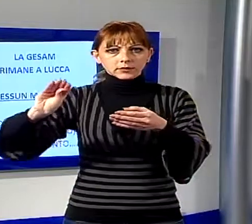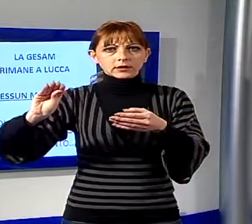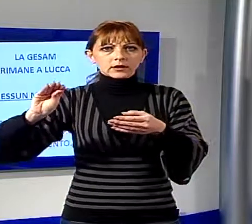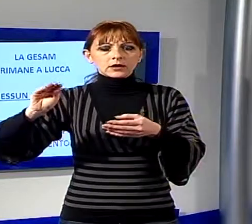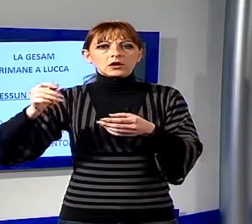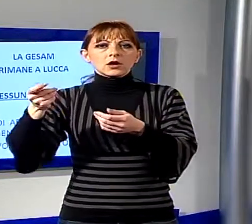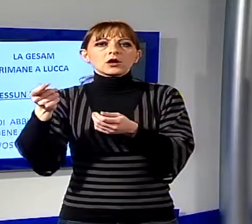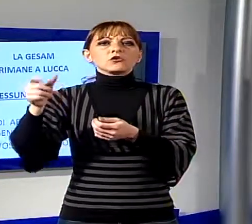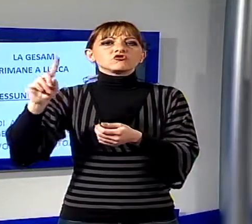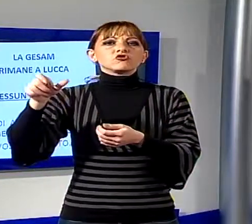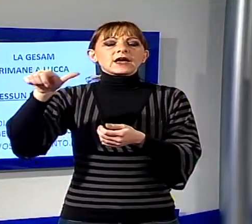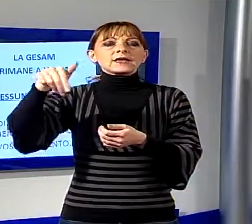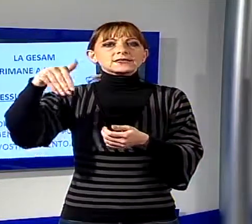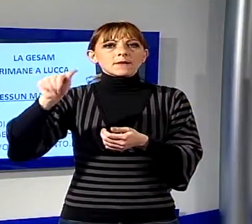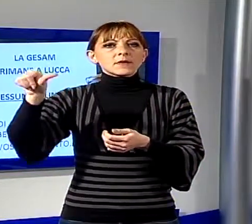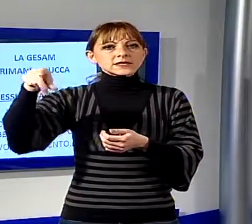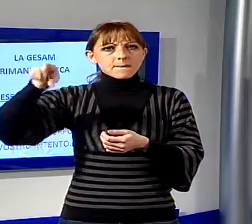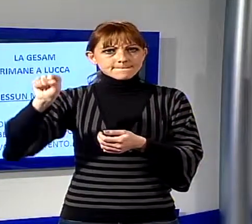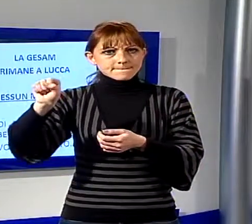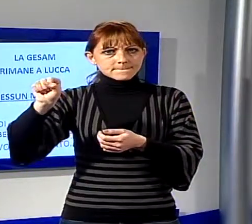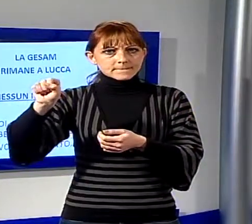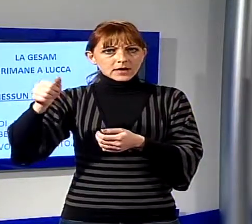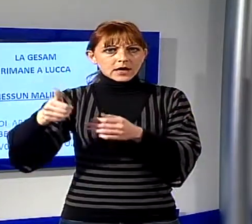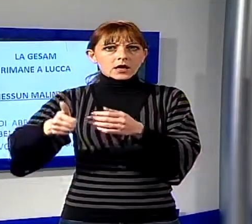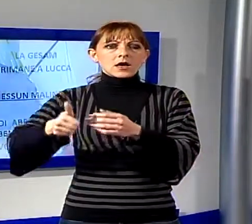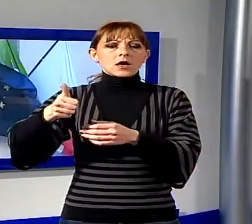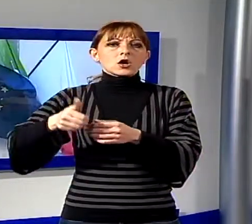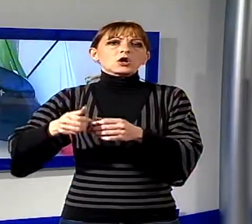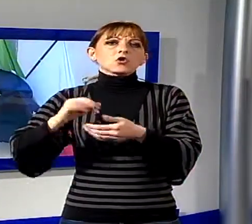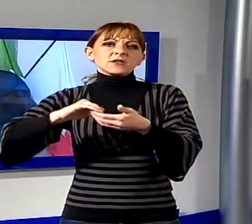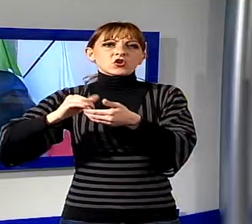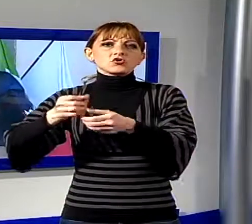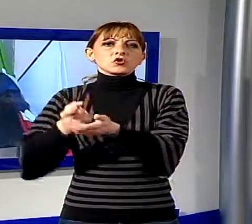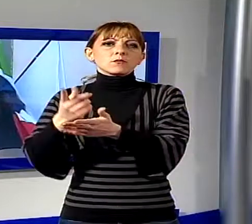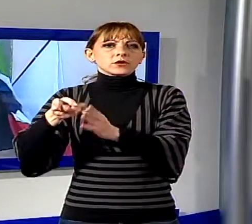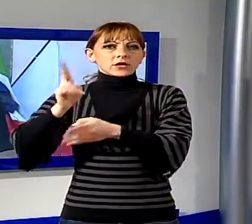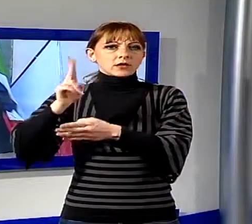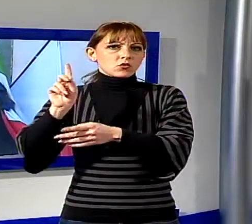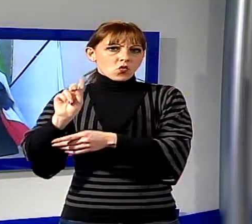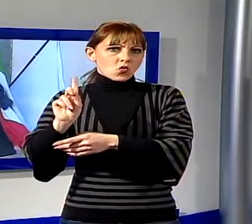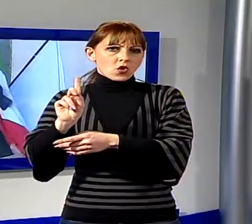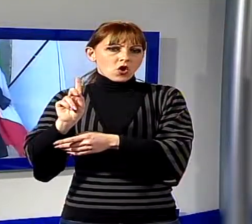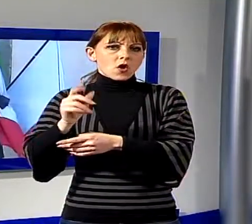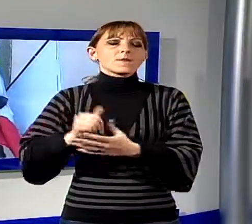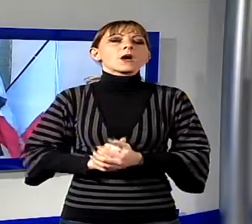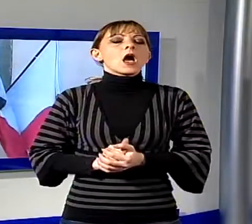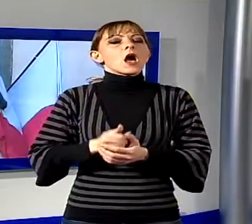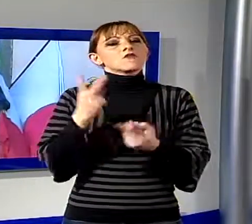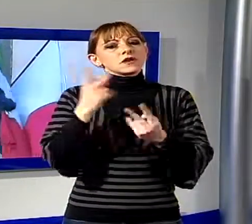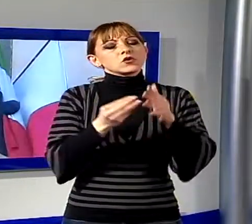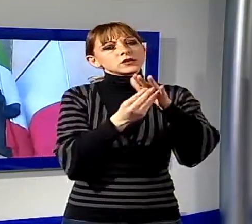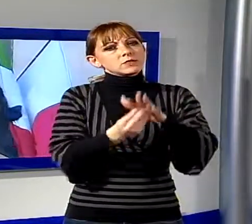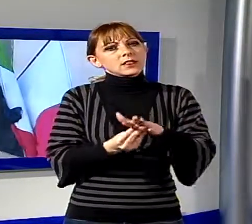il controllo dell'attività di distribuzione del gas sul territorio lucchese. Ma i lavoratori in sostanza non si fidano, anche